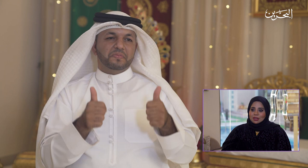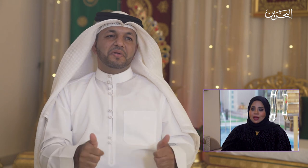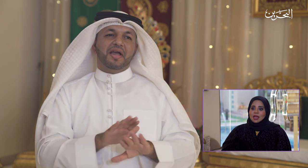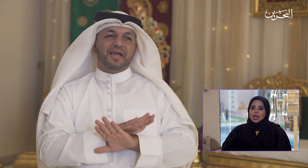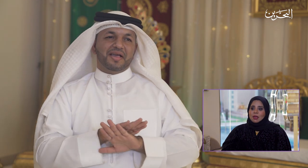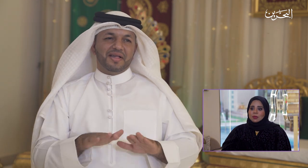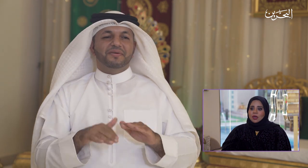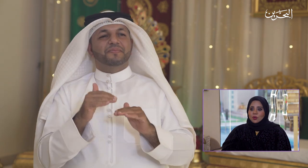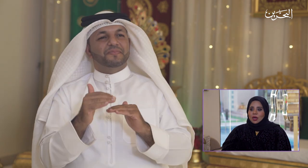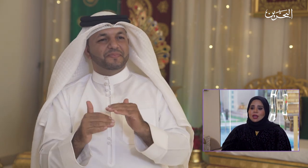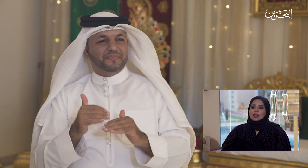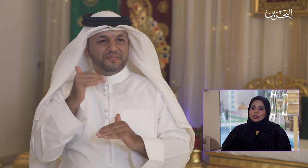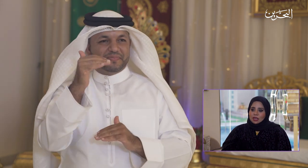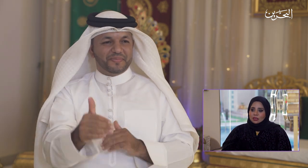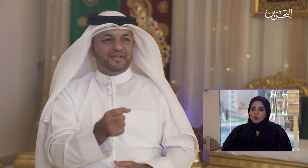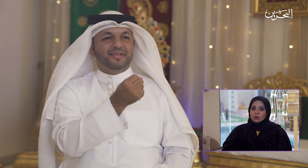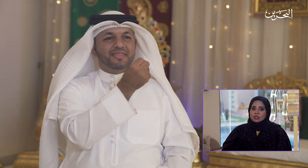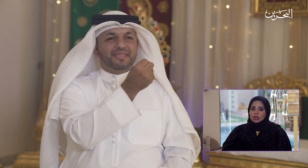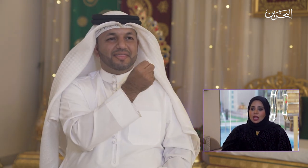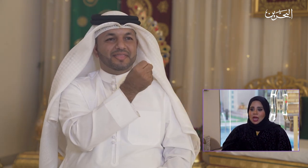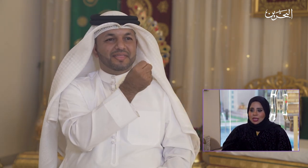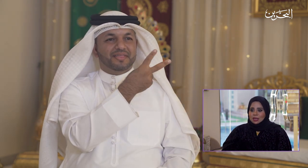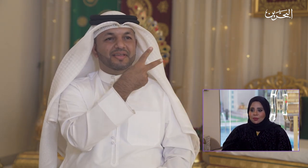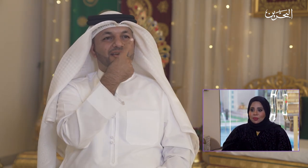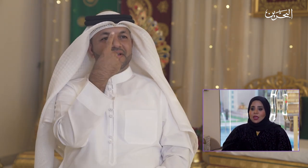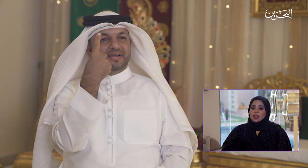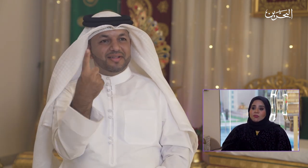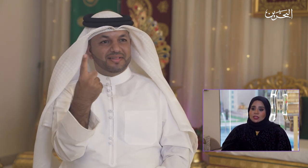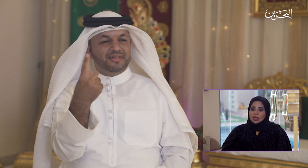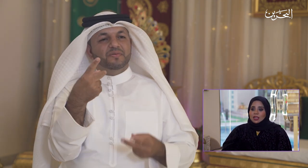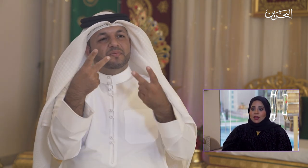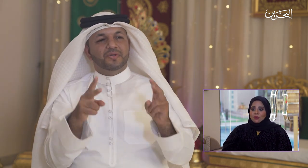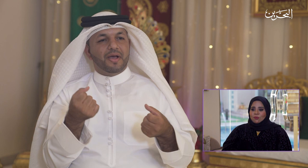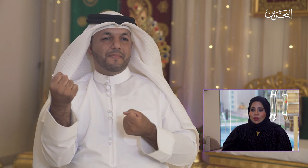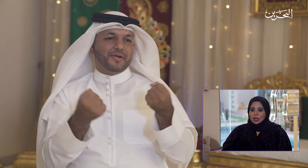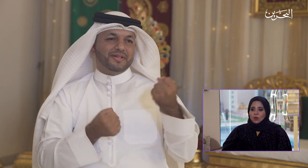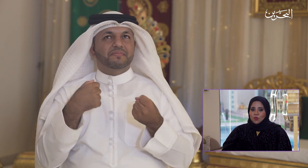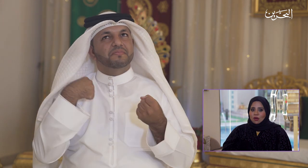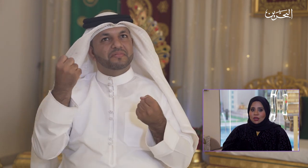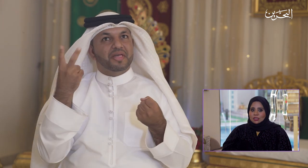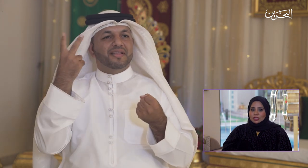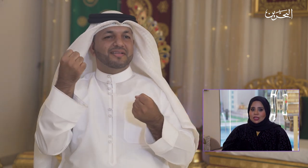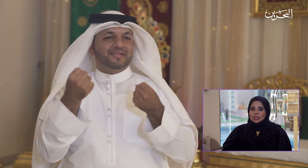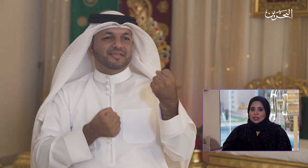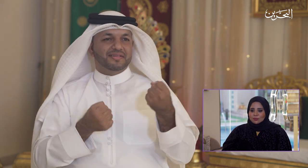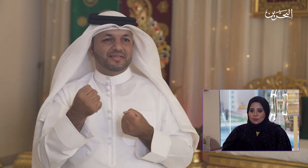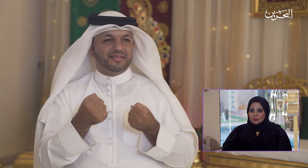جميله، حب انه يطور من شغله اكثر. في سنه 2001